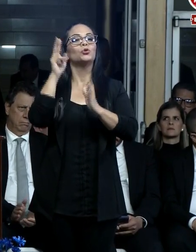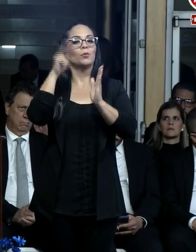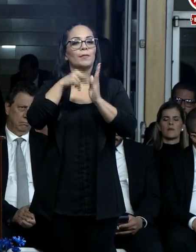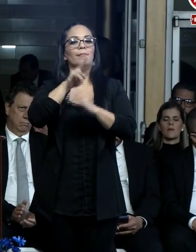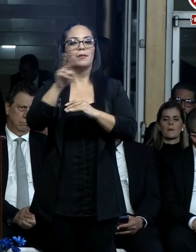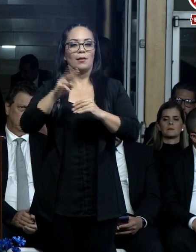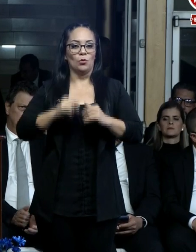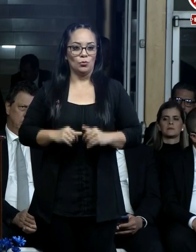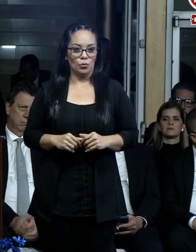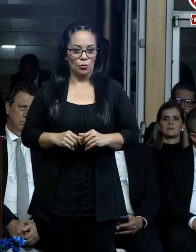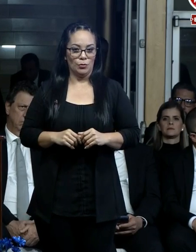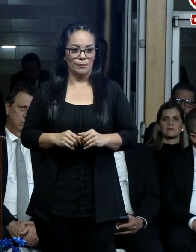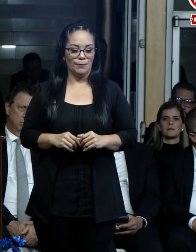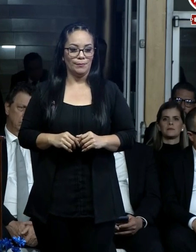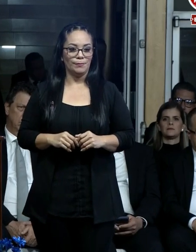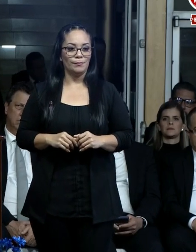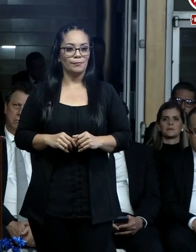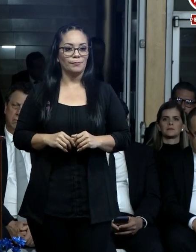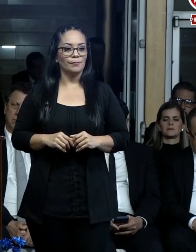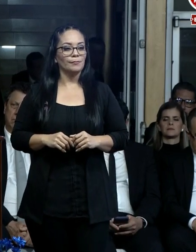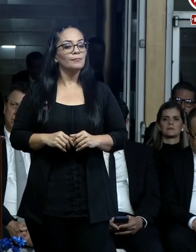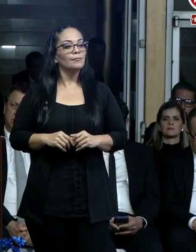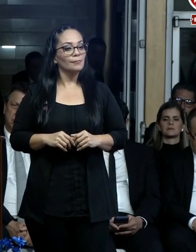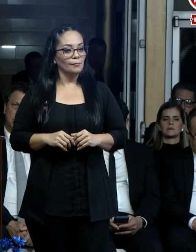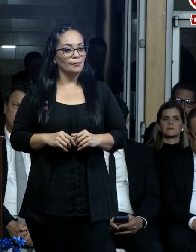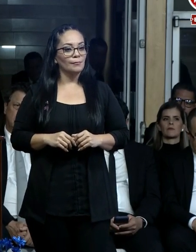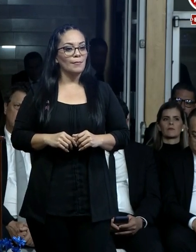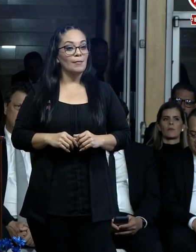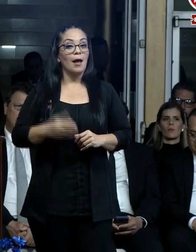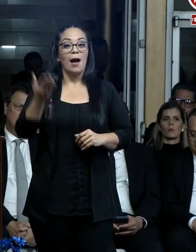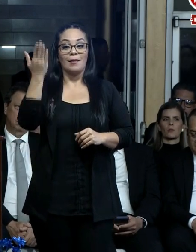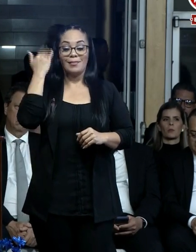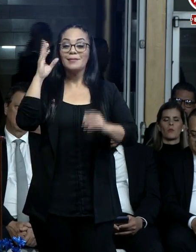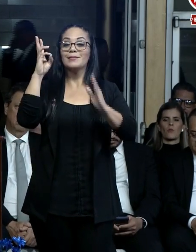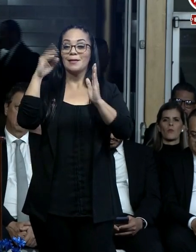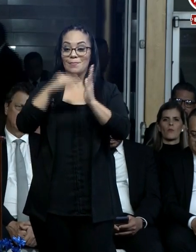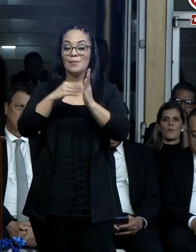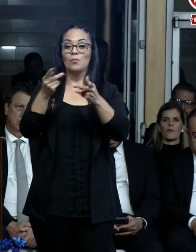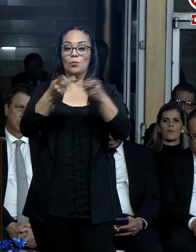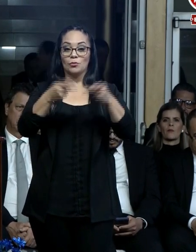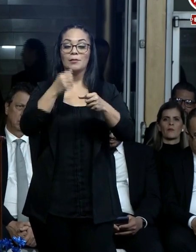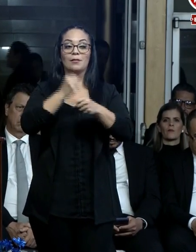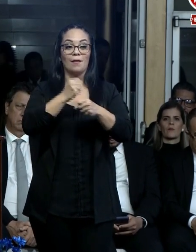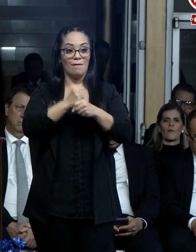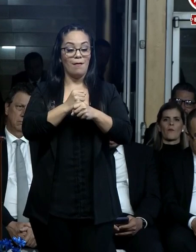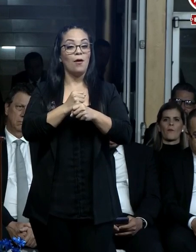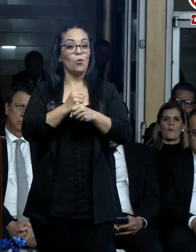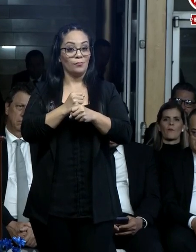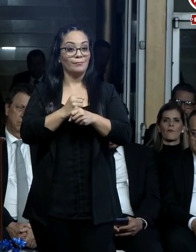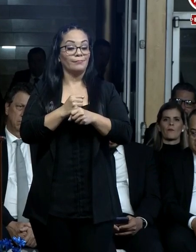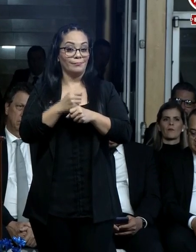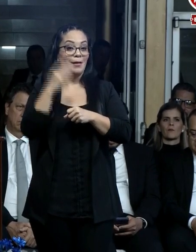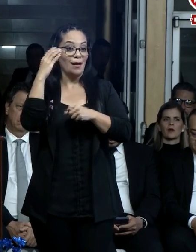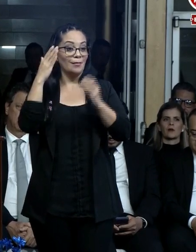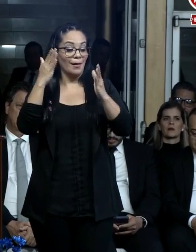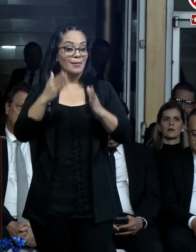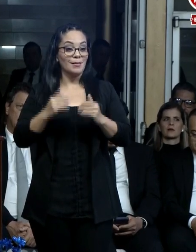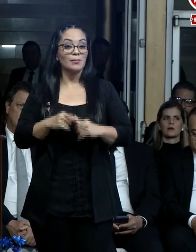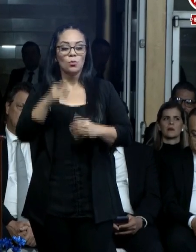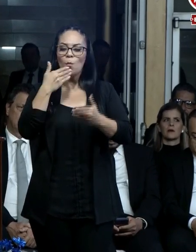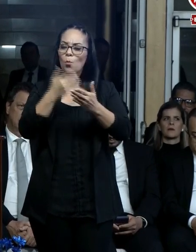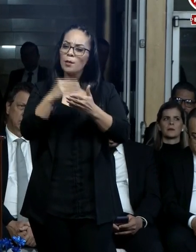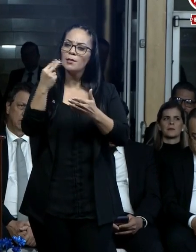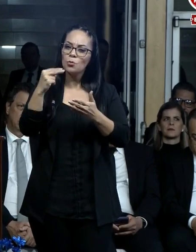2022, donde había ya 6,000 puestos de trabajo cartagineses. Esas son